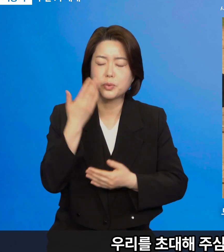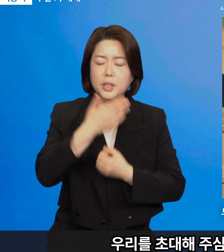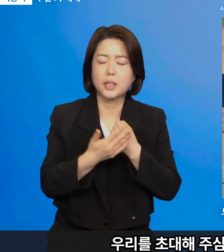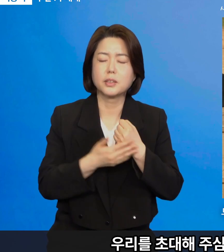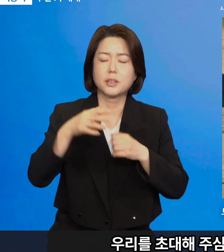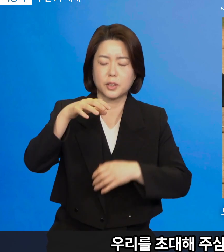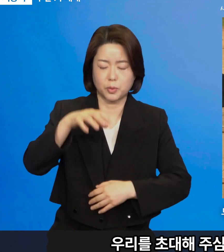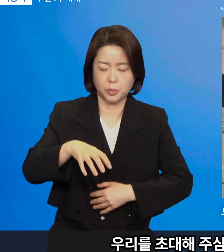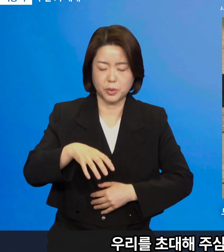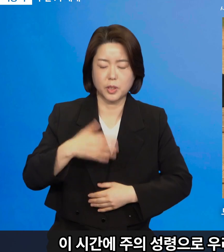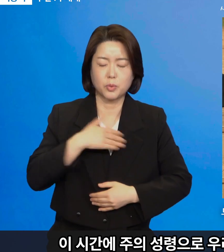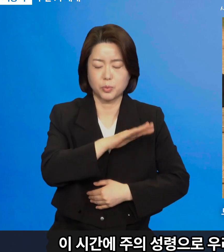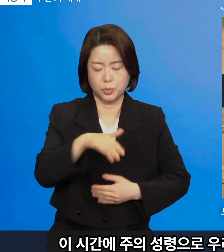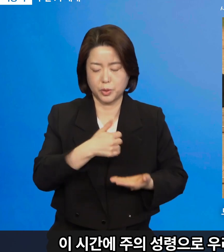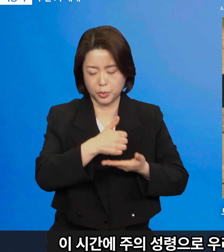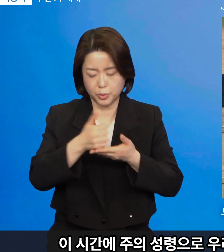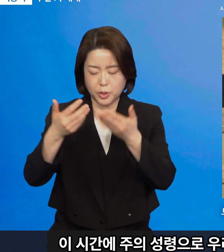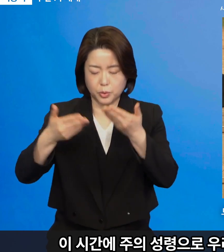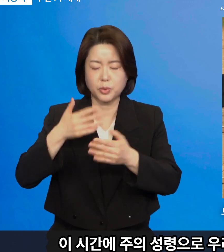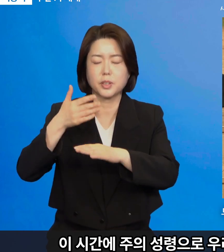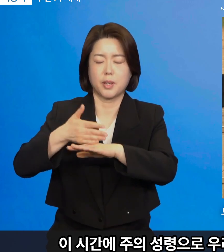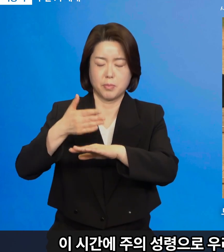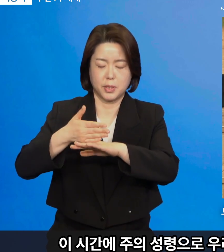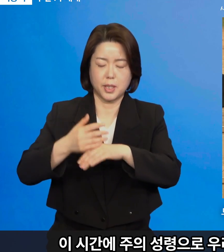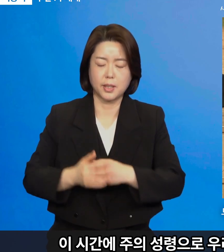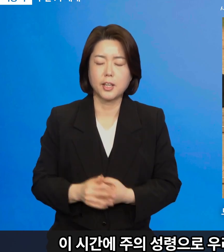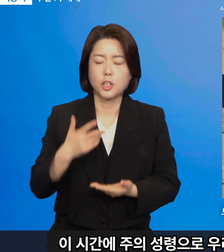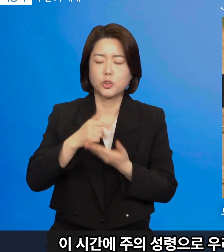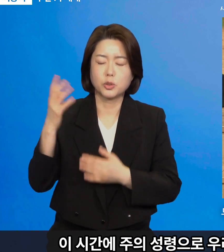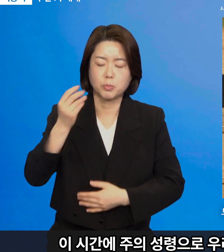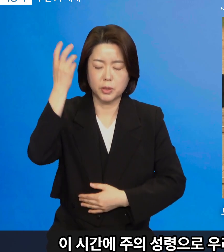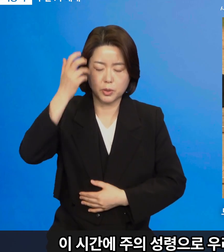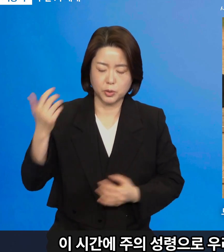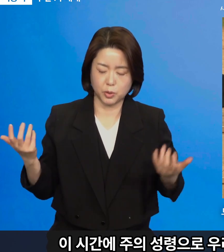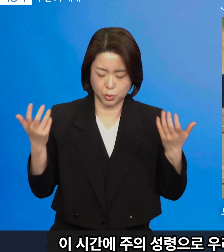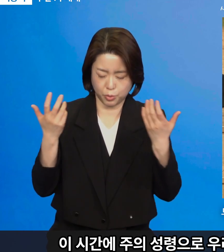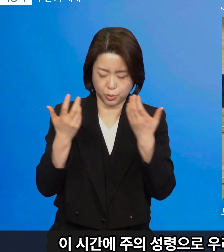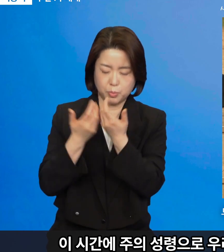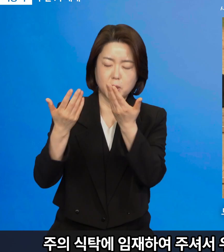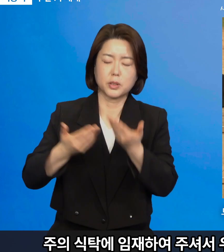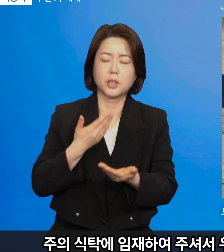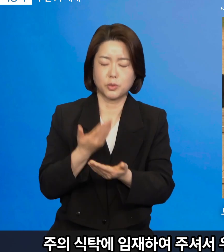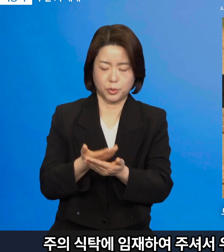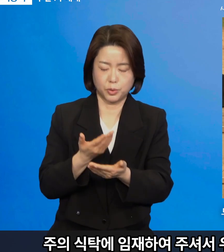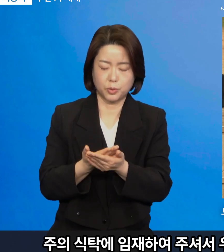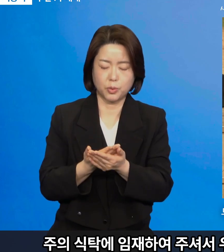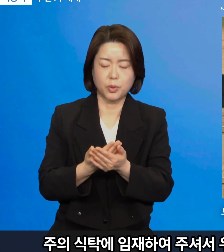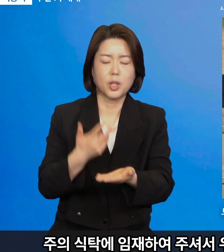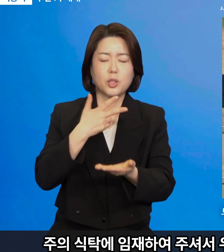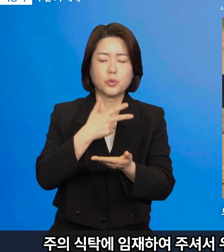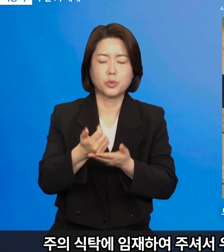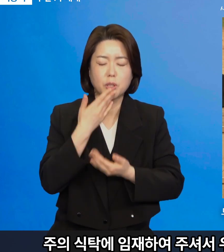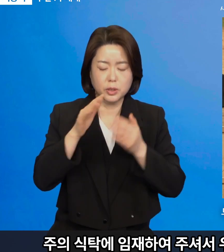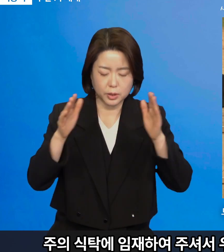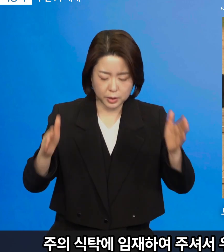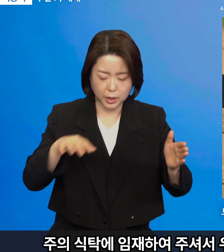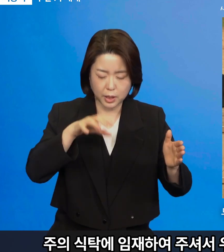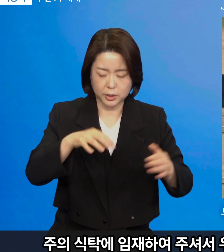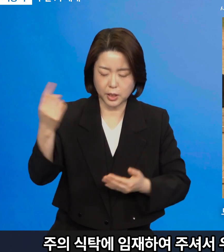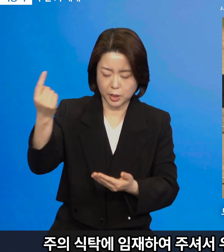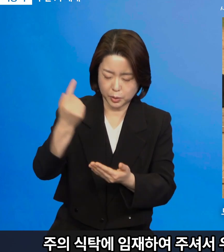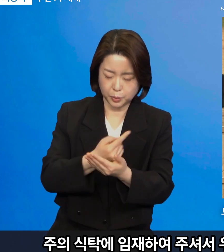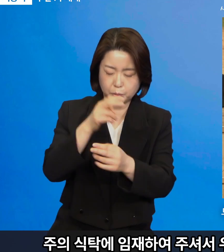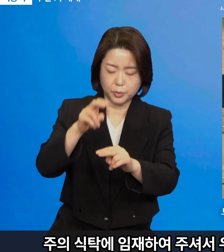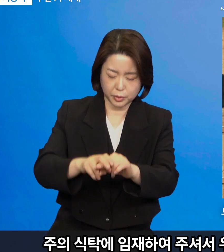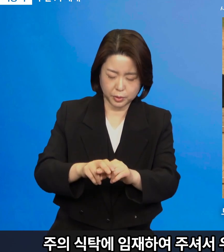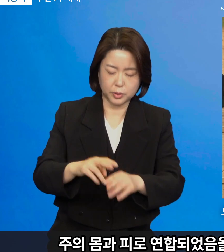주심에 감사를 드립니다. 이 시간에 주의 성령으로 우리를 충만케 하여 주시옵소서. 주의 식탁에 임재하여 주셔서 우리가